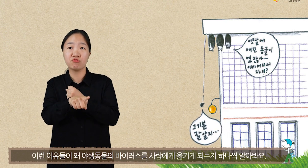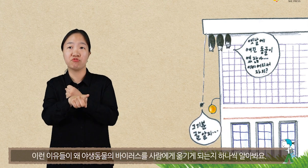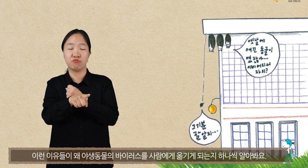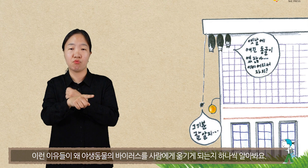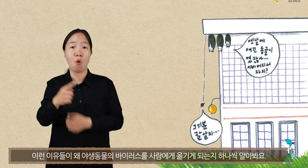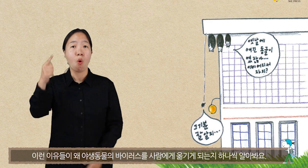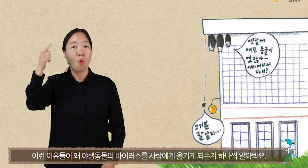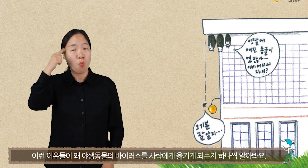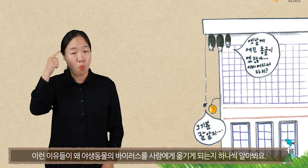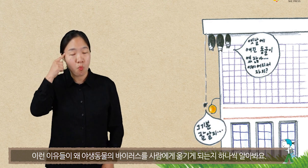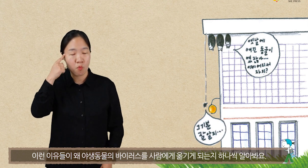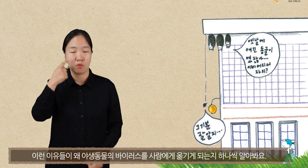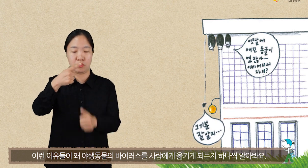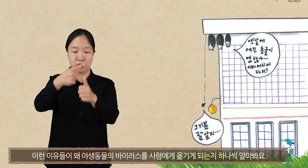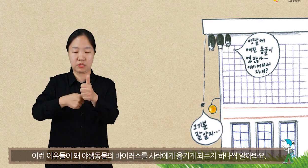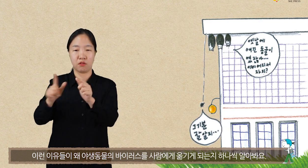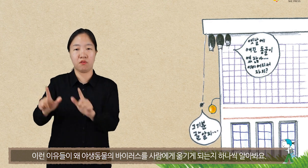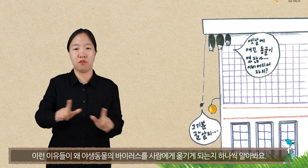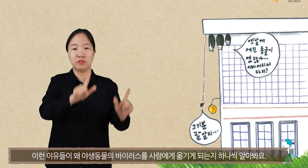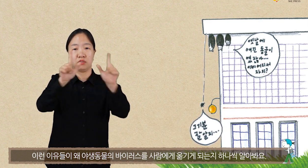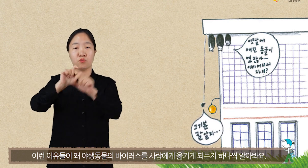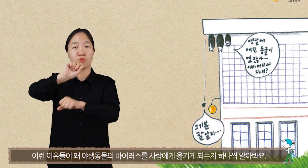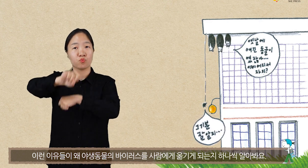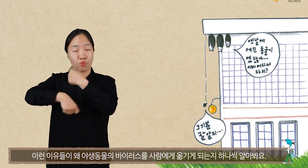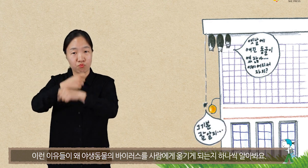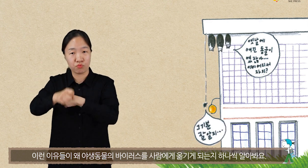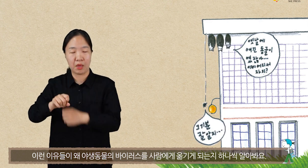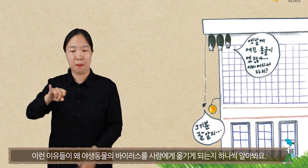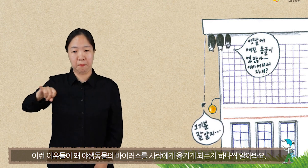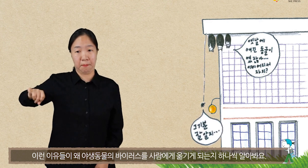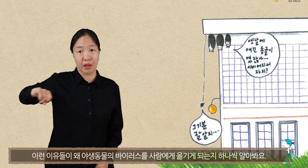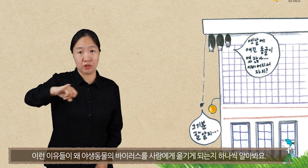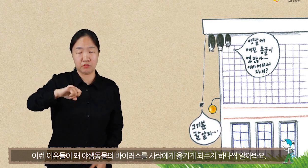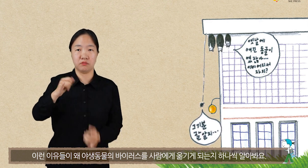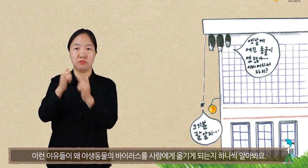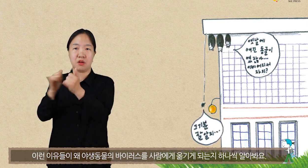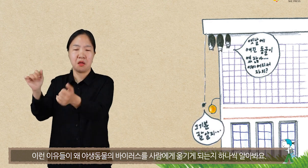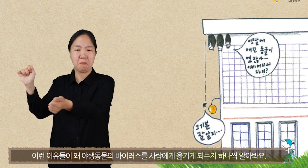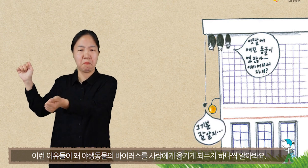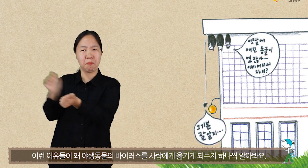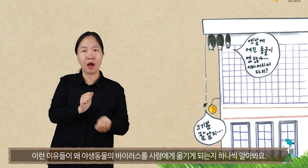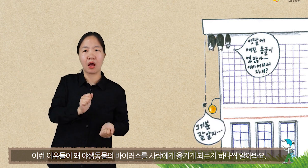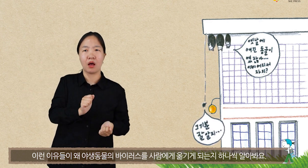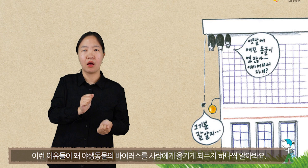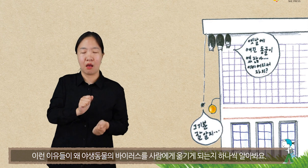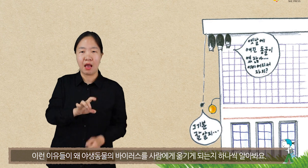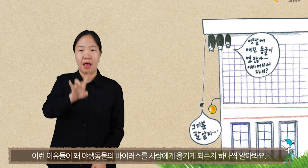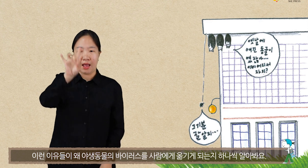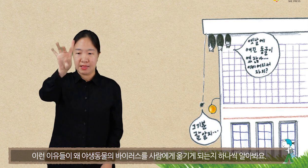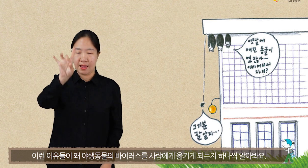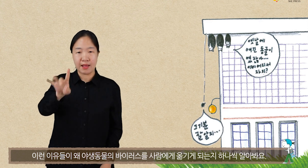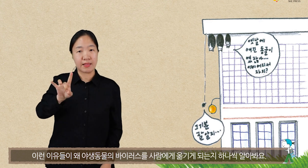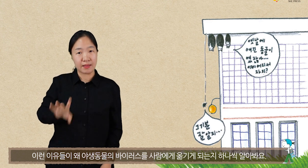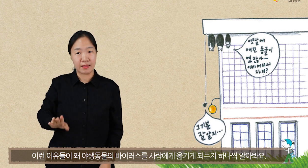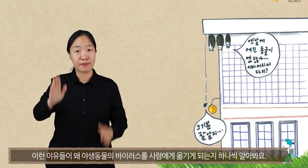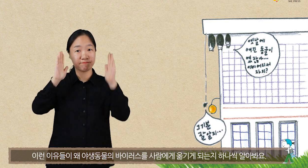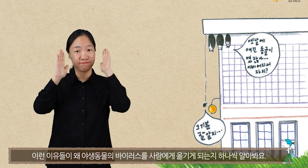이런 이유들이 왜 야생동물의 바이러스를 사람에게 옮기게 되는지 하나씩